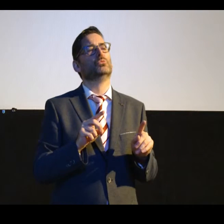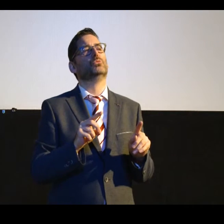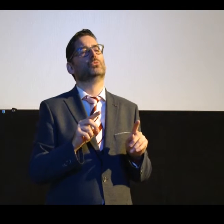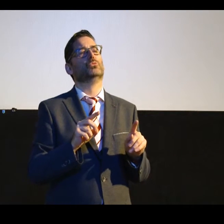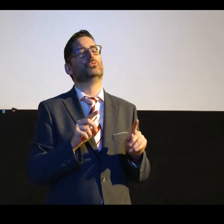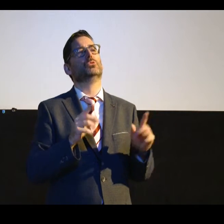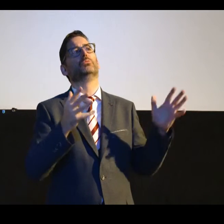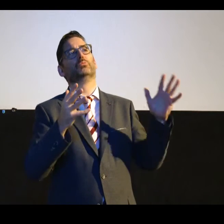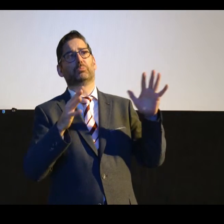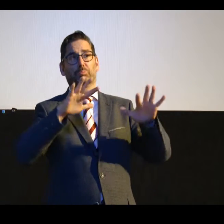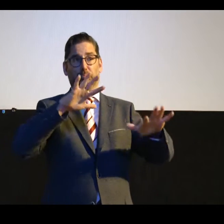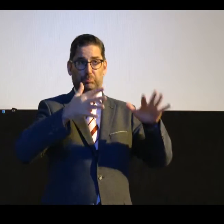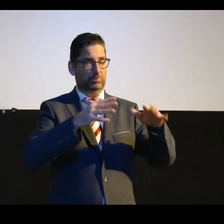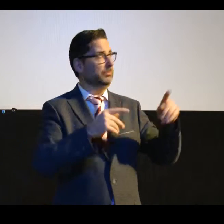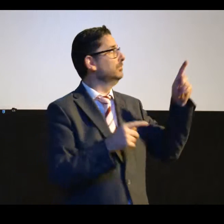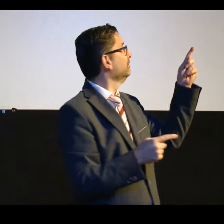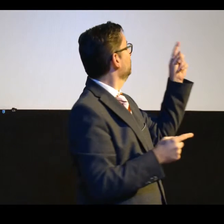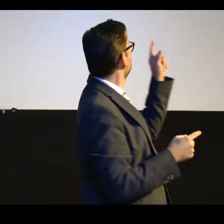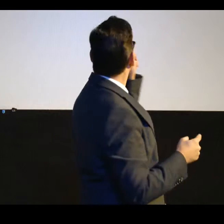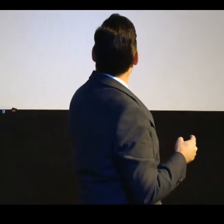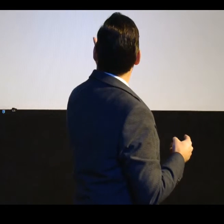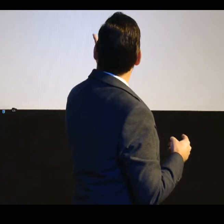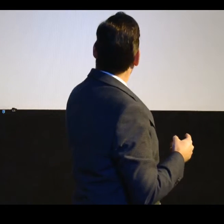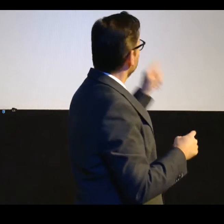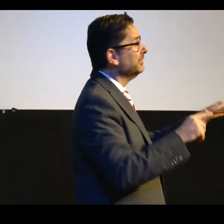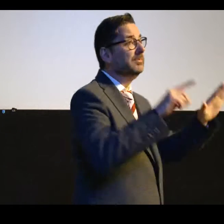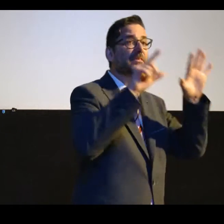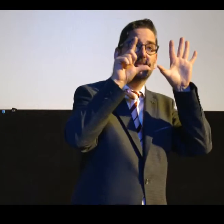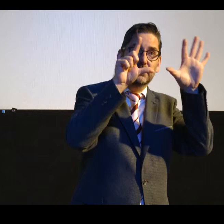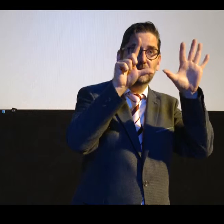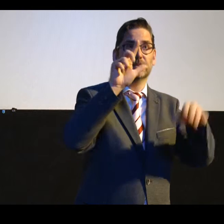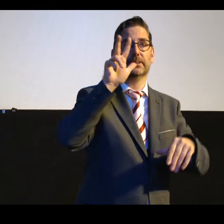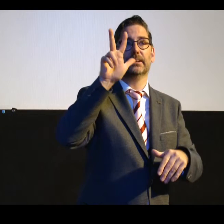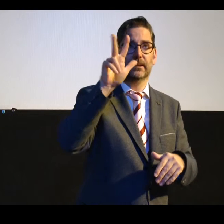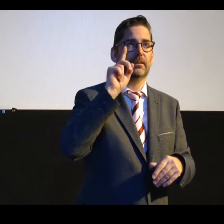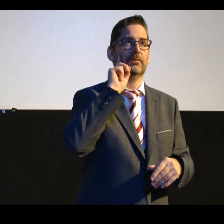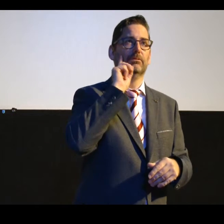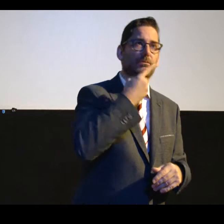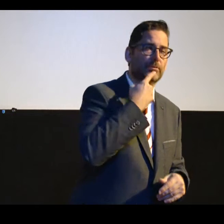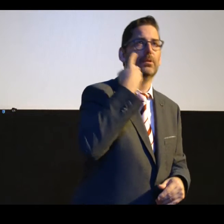a 9.900 intérpretes de lengua de signos titulados.